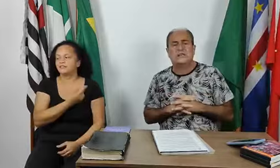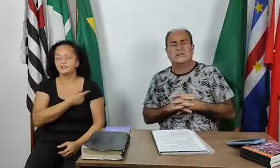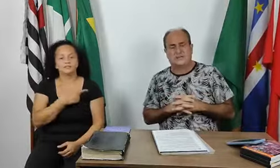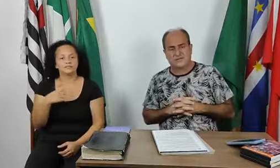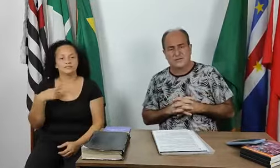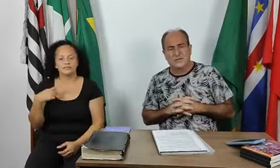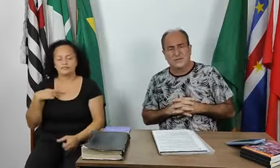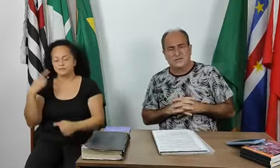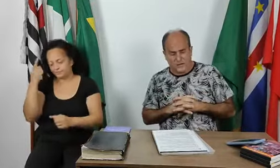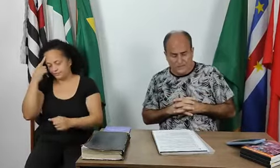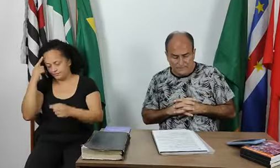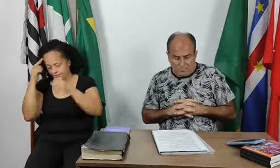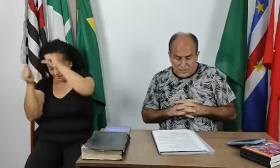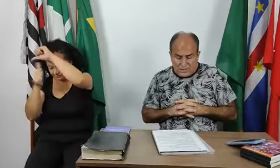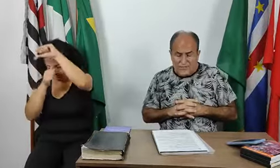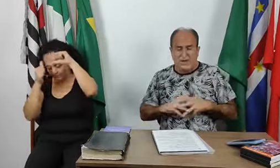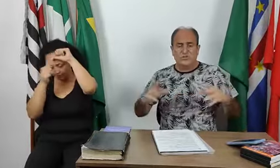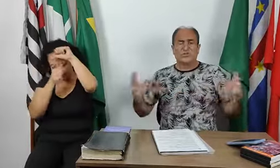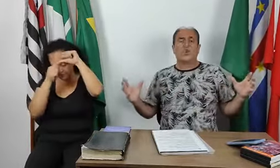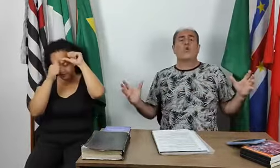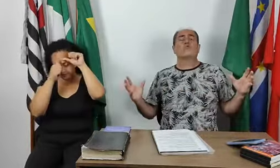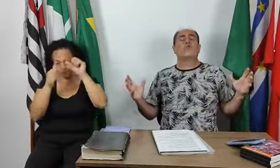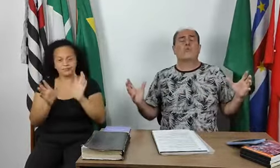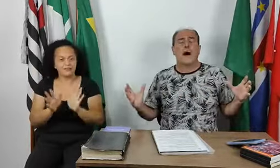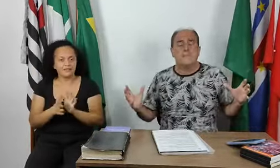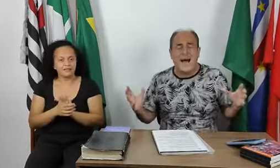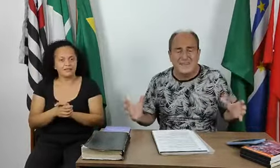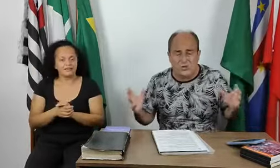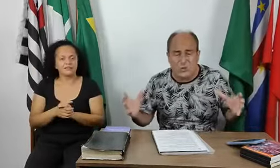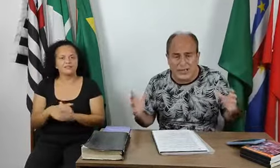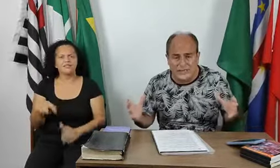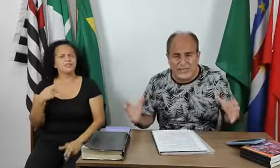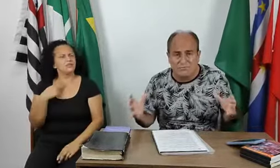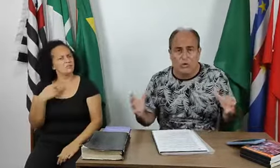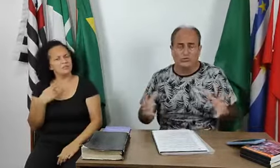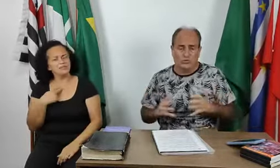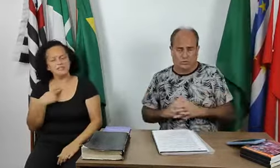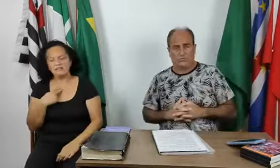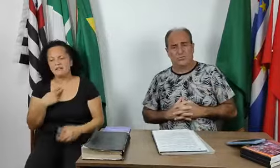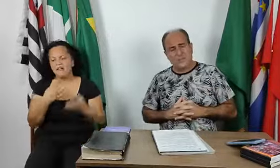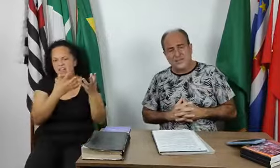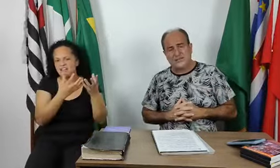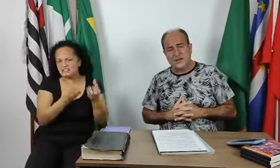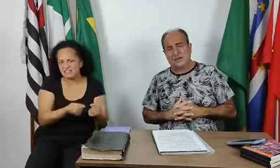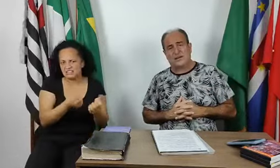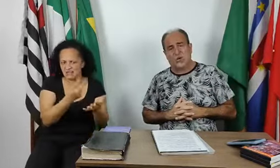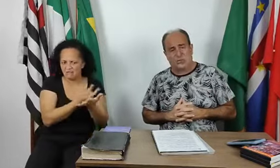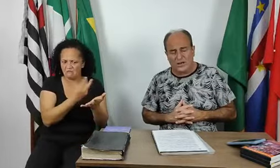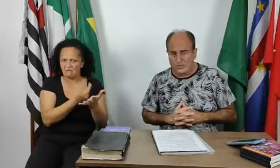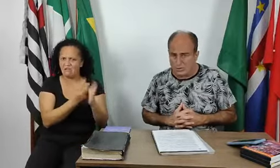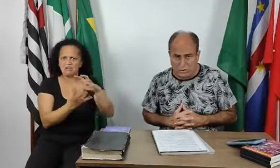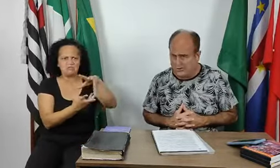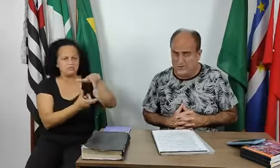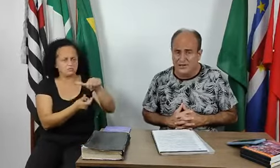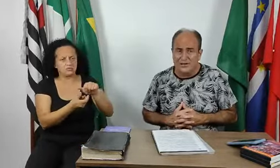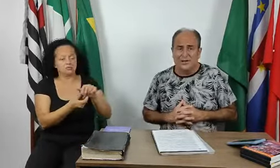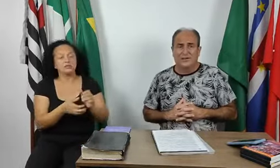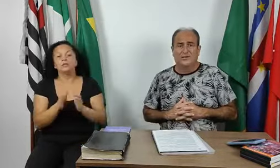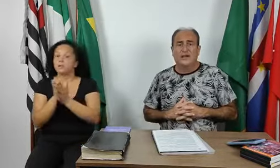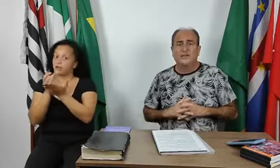os dias, né? Não se conformar mais com este mundo, diz Romanos